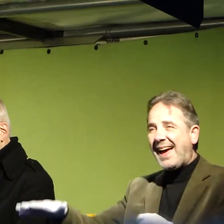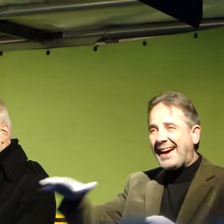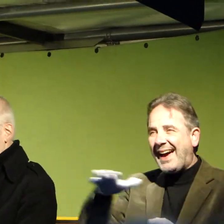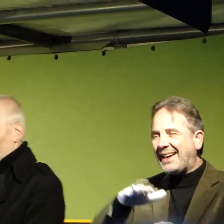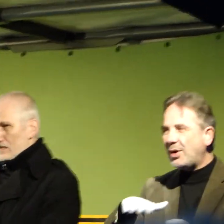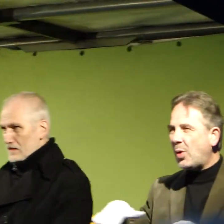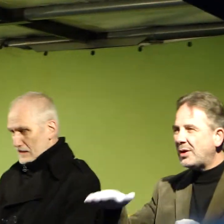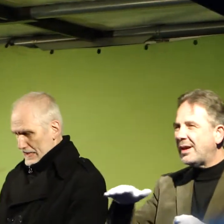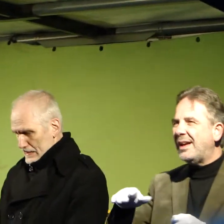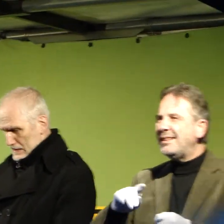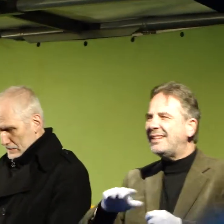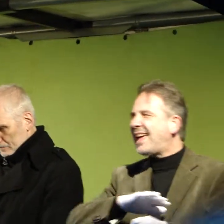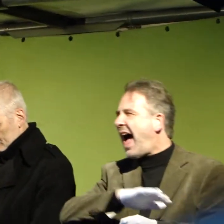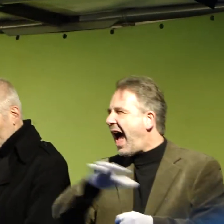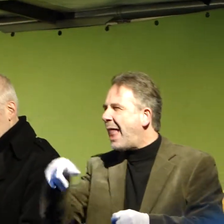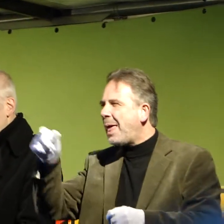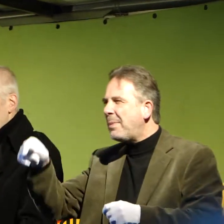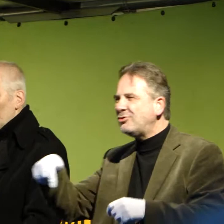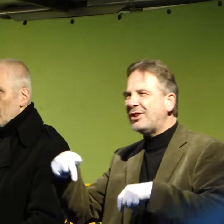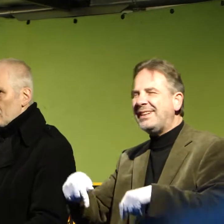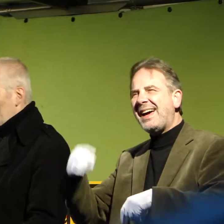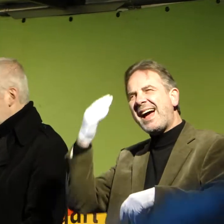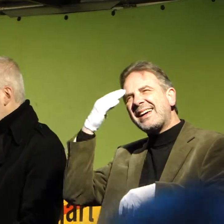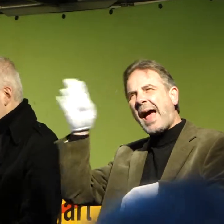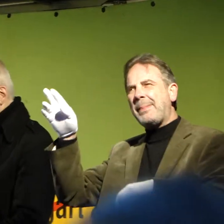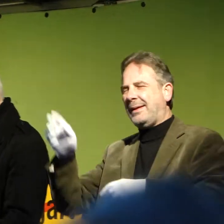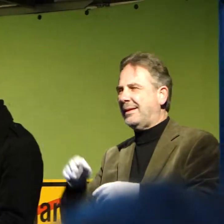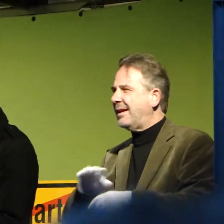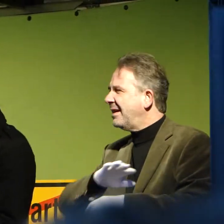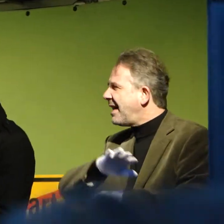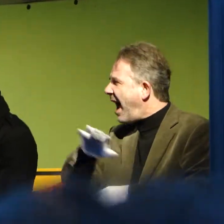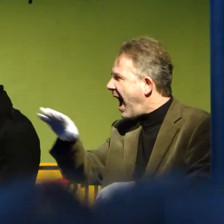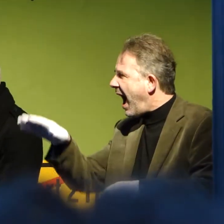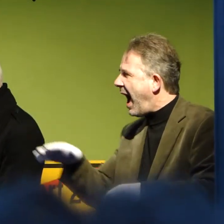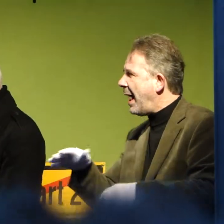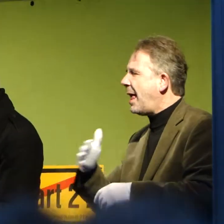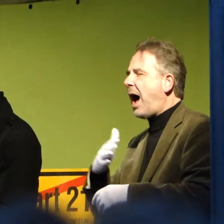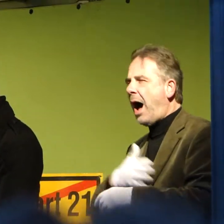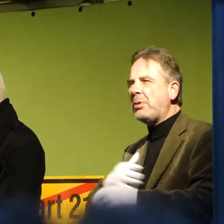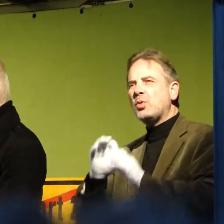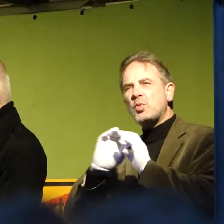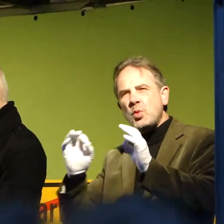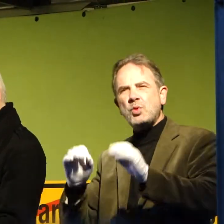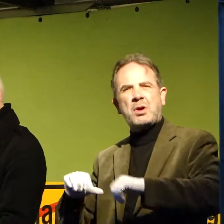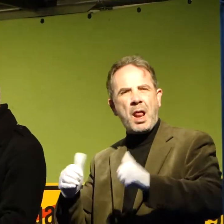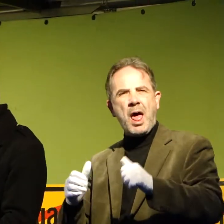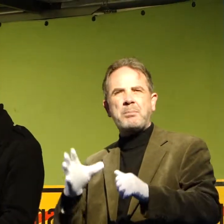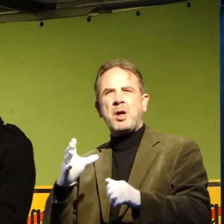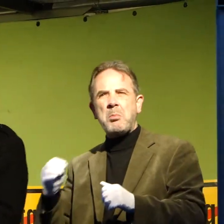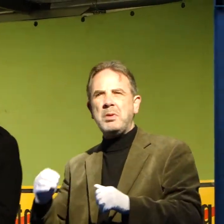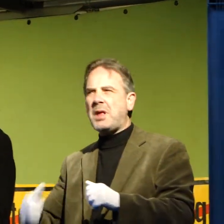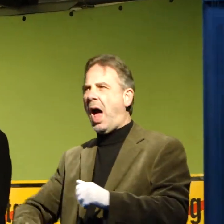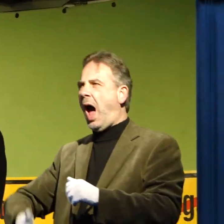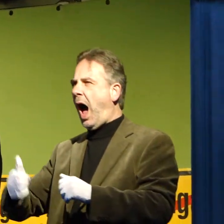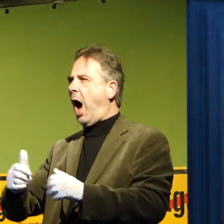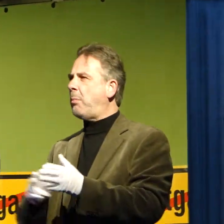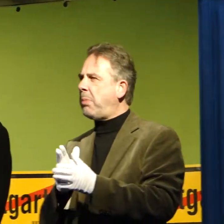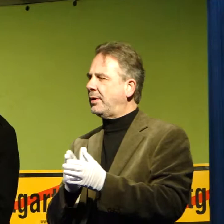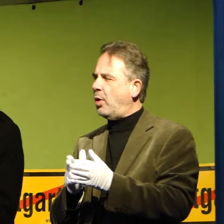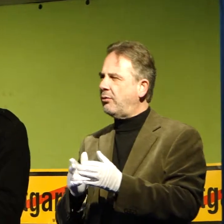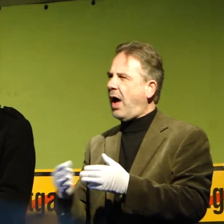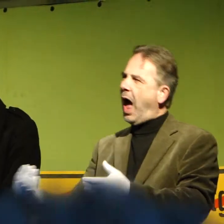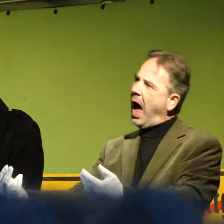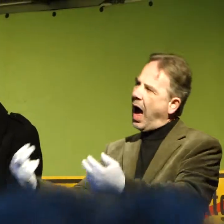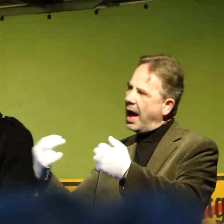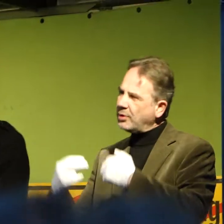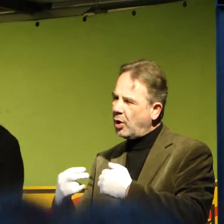von innen und außen kennen. Sie alle haben gut gelebt mit diesem Bau, der da das Ankommen und das